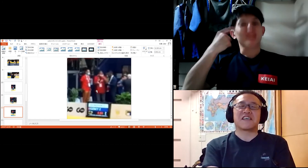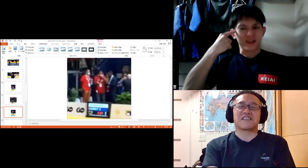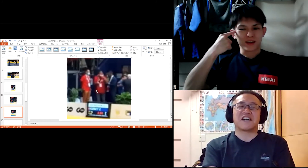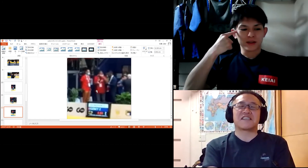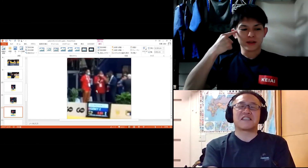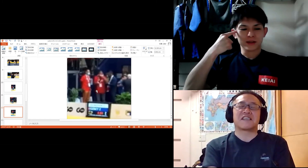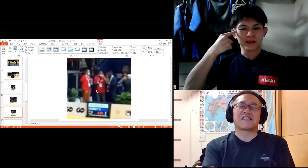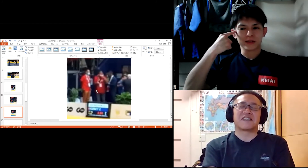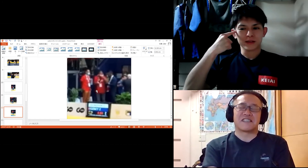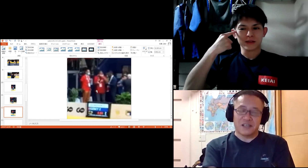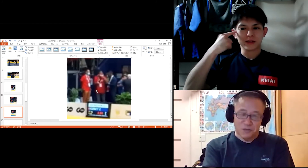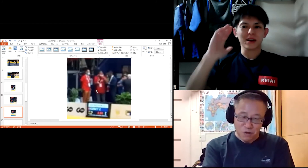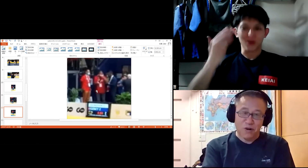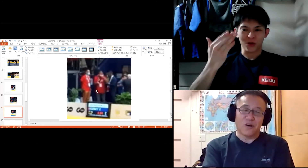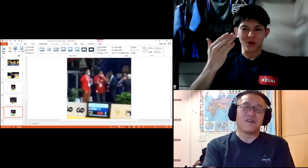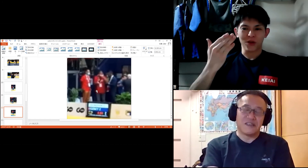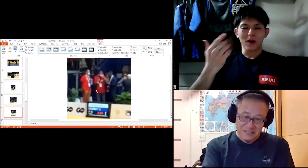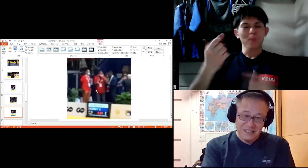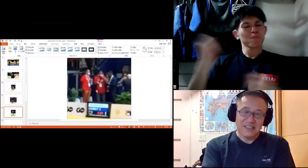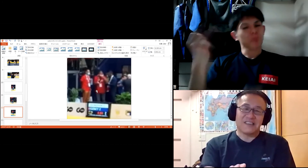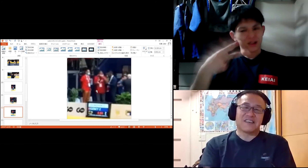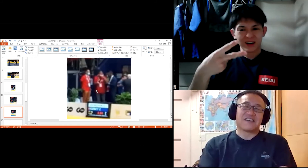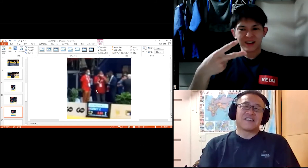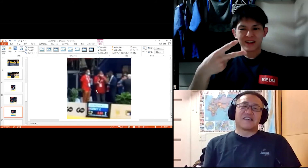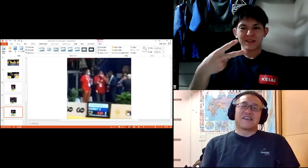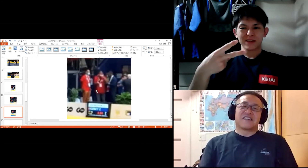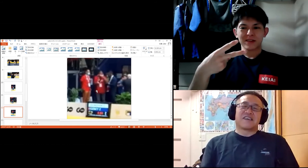嬉し泣きがしたかったんですけども、